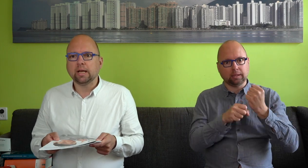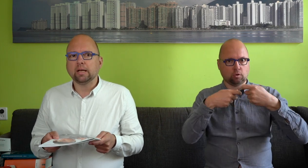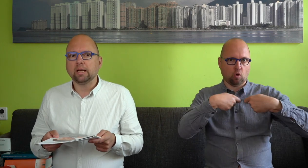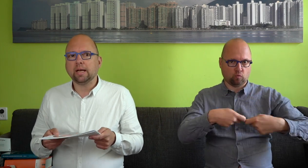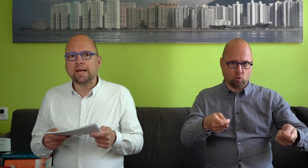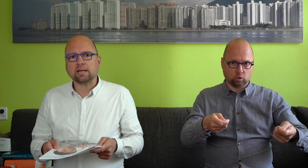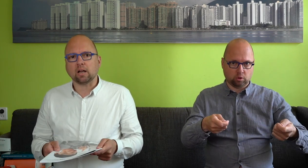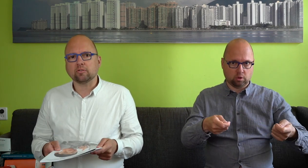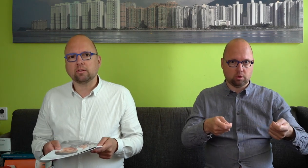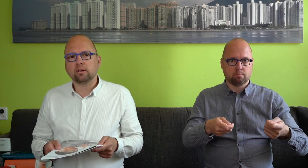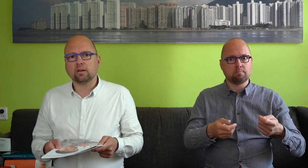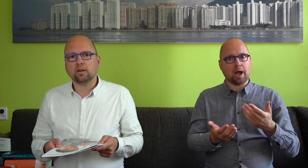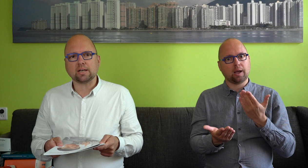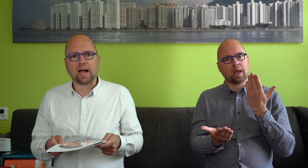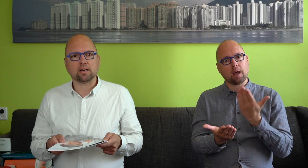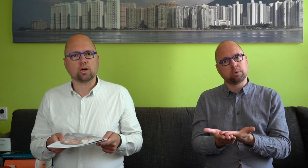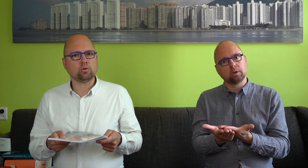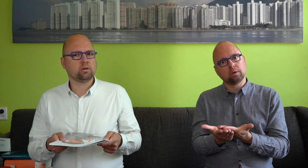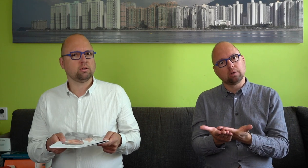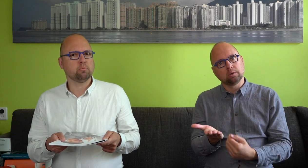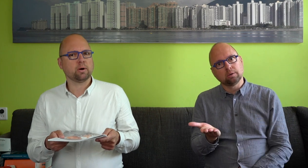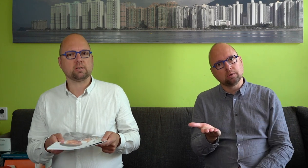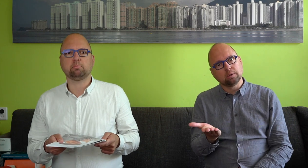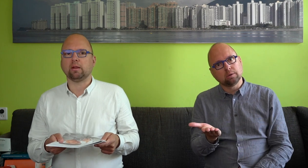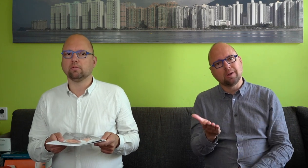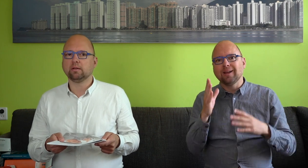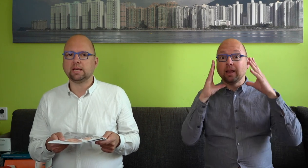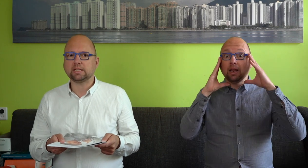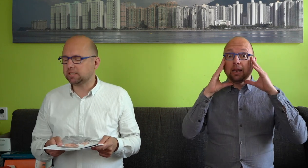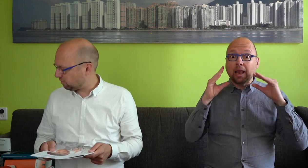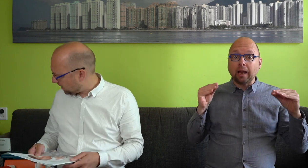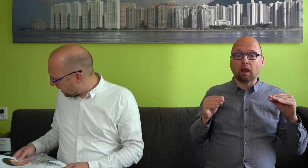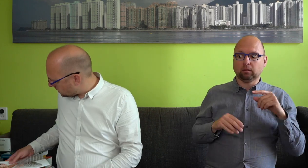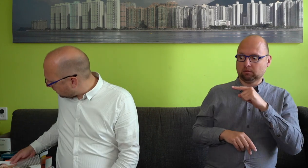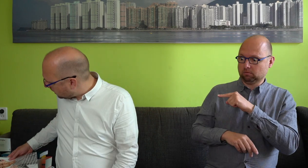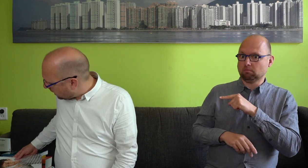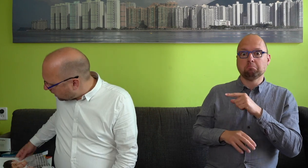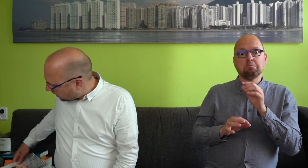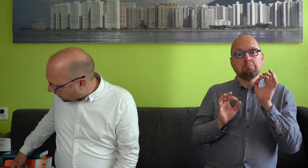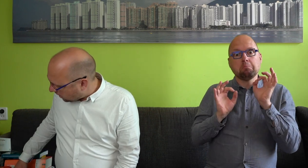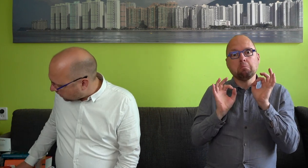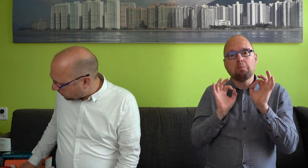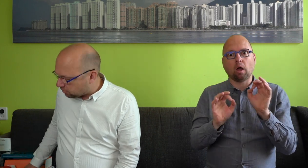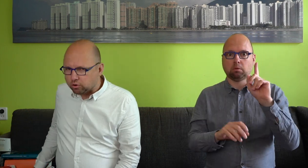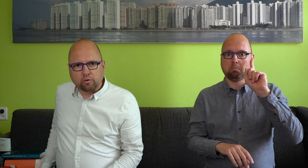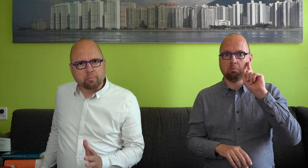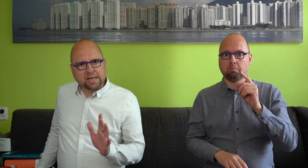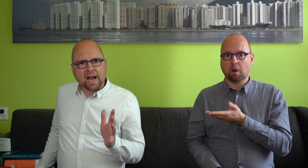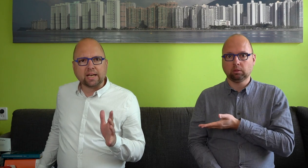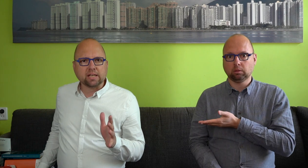In Nederland lag er eigenlijk ook een prachtig plan. In 1997, dus ongeveer midden jaren 90,